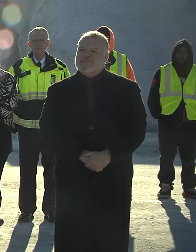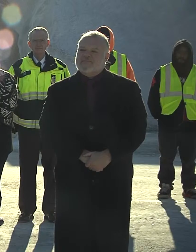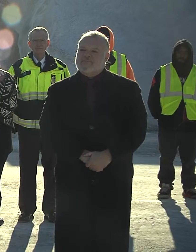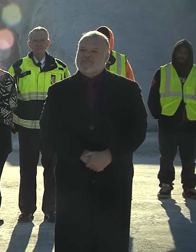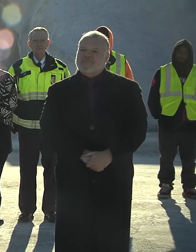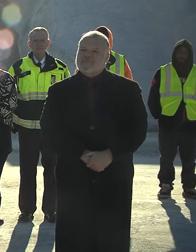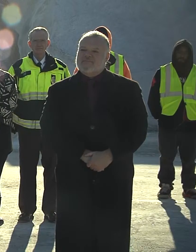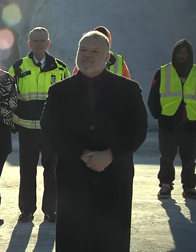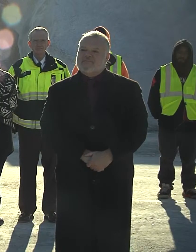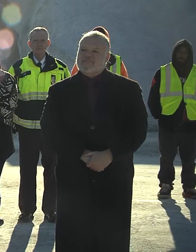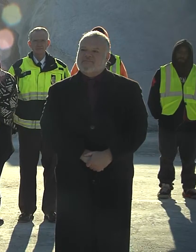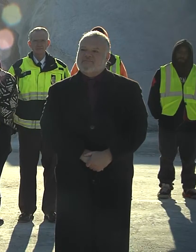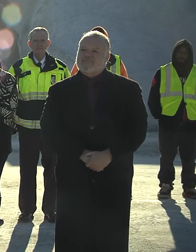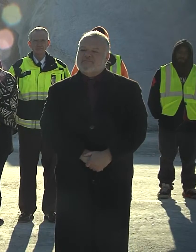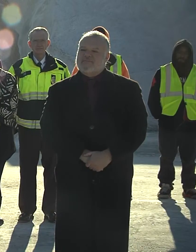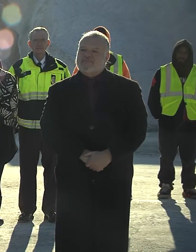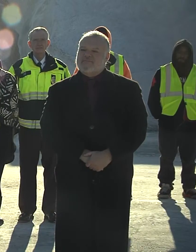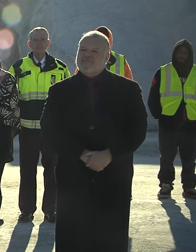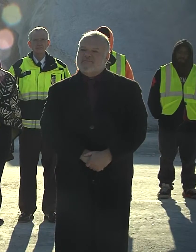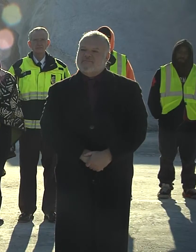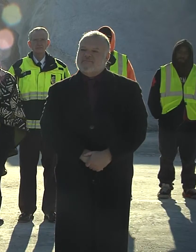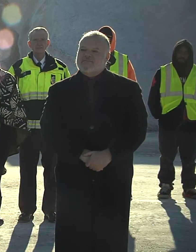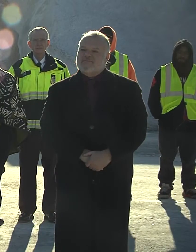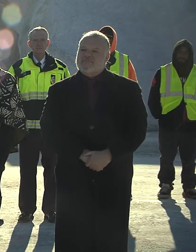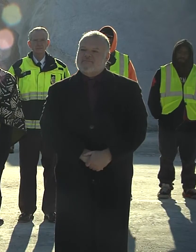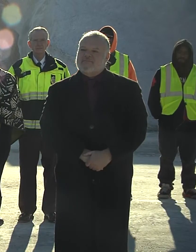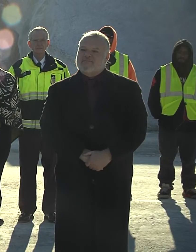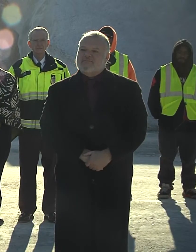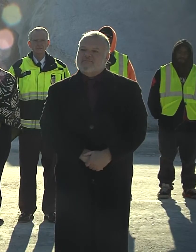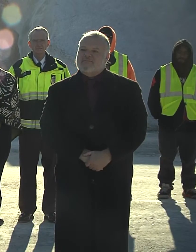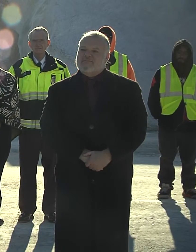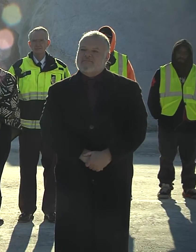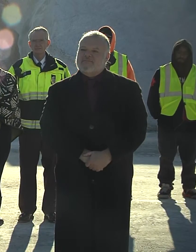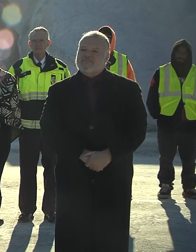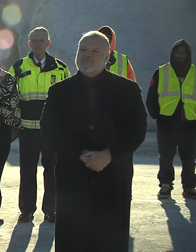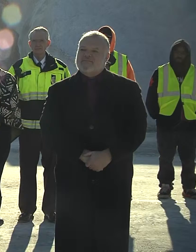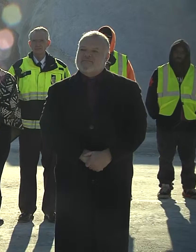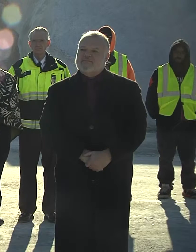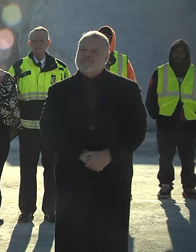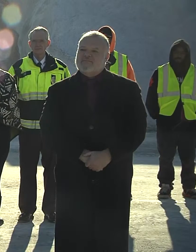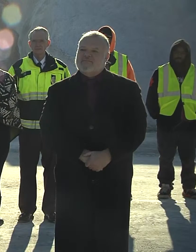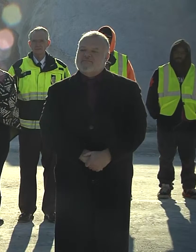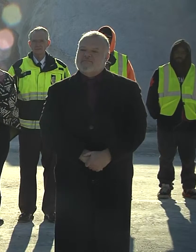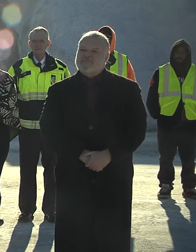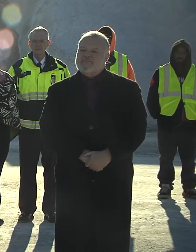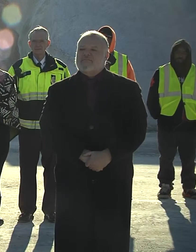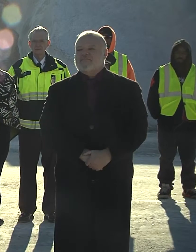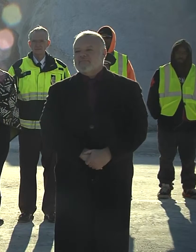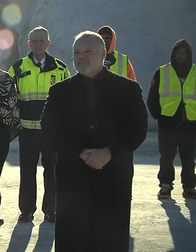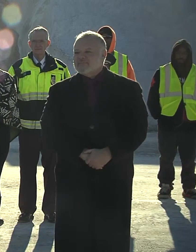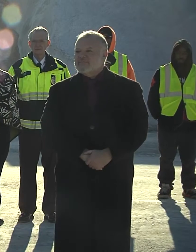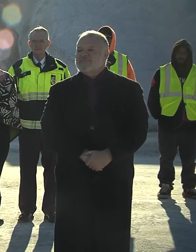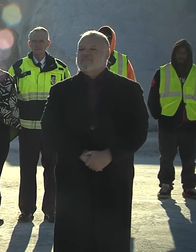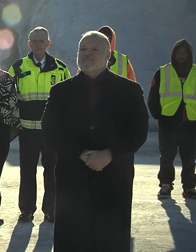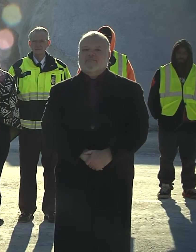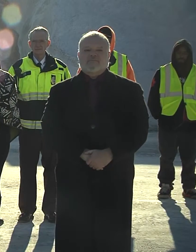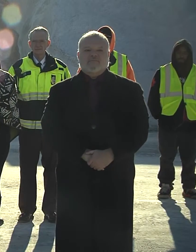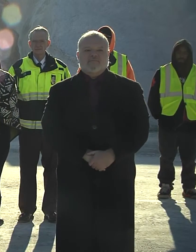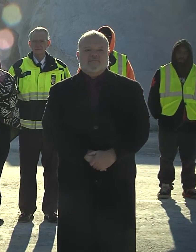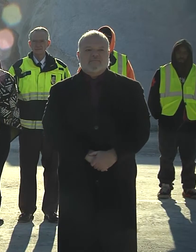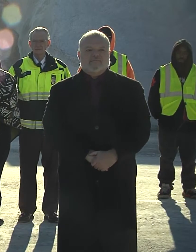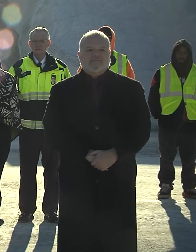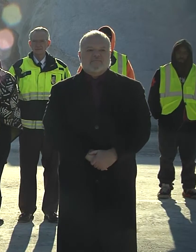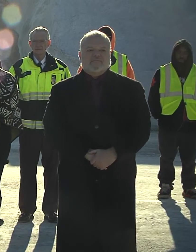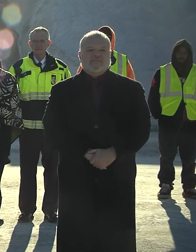nuestro programa de Community Choice Electricity. Ante una emergencia por tormenta de nieve, recordamos